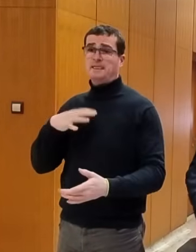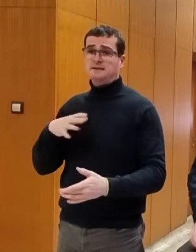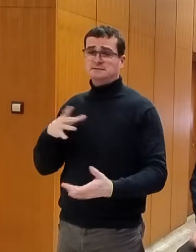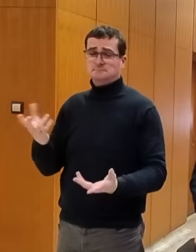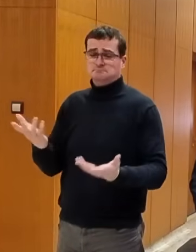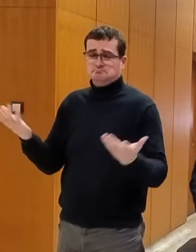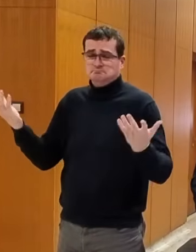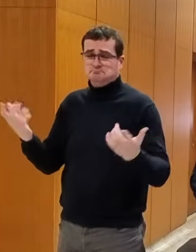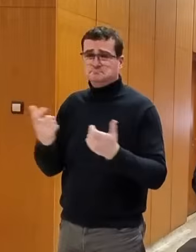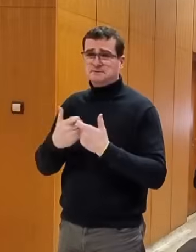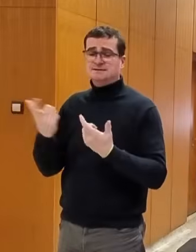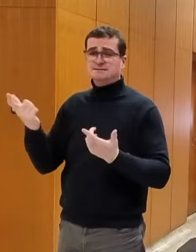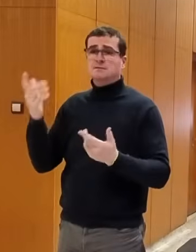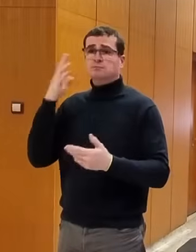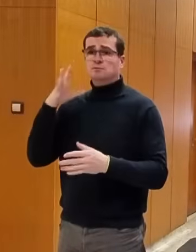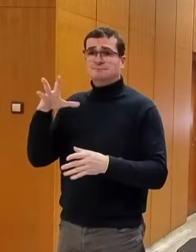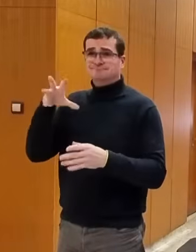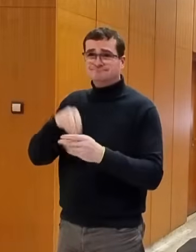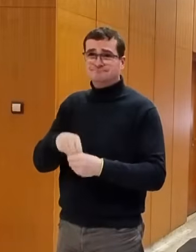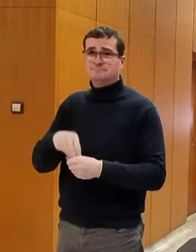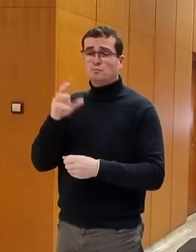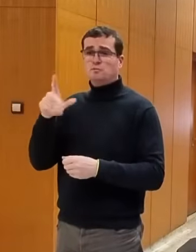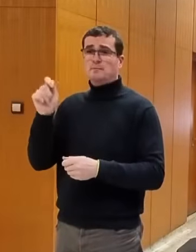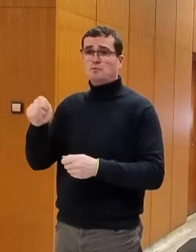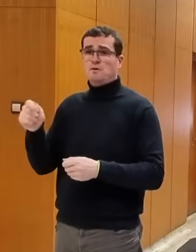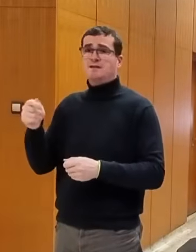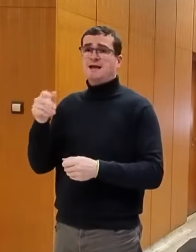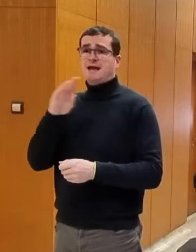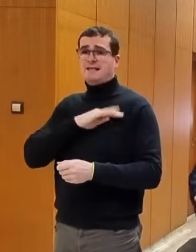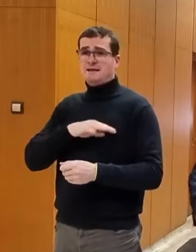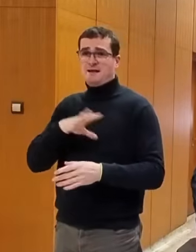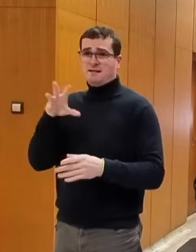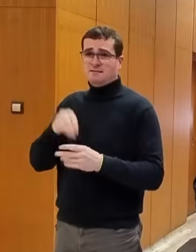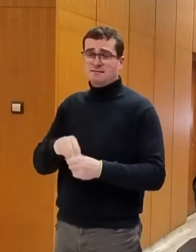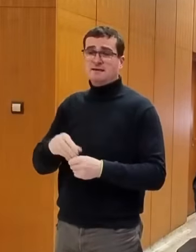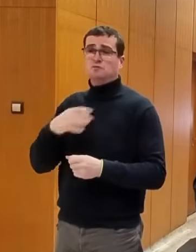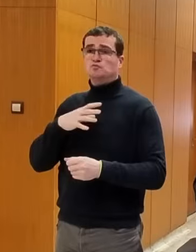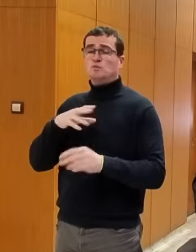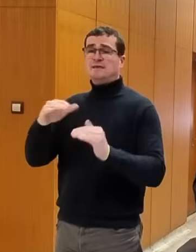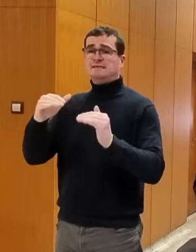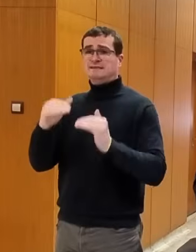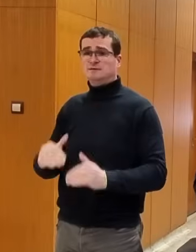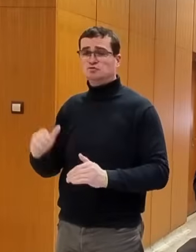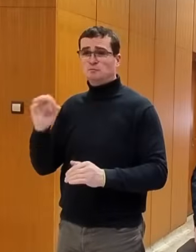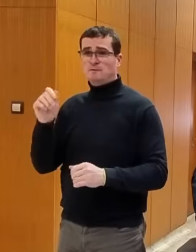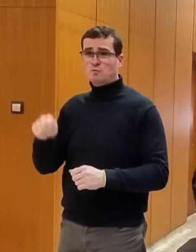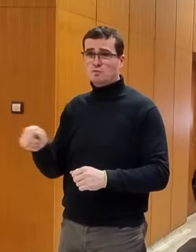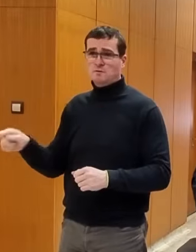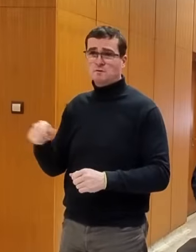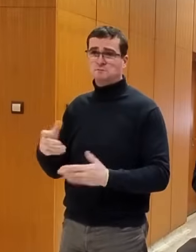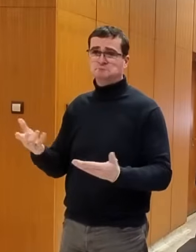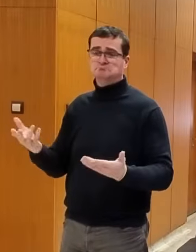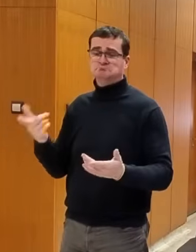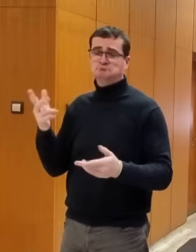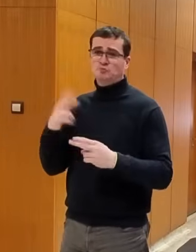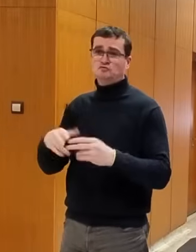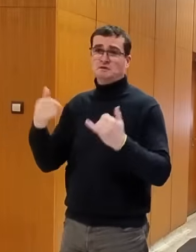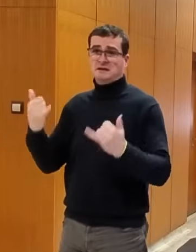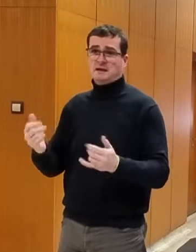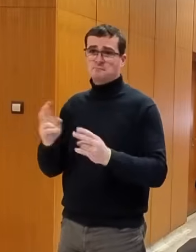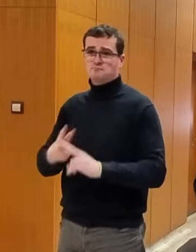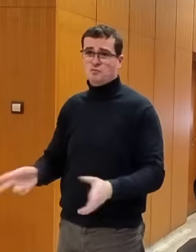chcieť, akože oni sa stanú súčasťou, budú prokurátormi generálnej prokuratúry, ale pokiaľ chcú ísť na nižší stupeň prokuratúry, tak ako to môžu aj